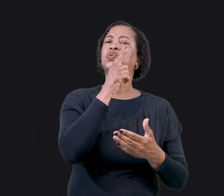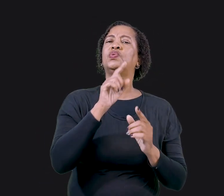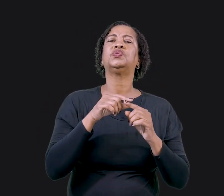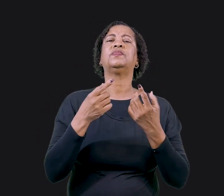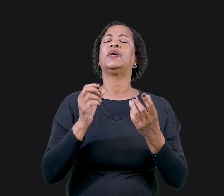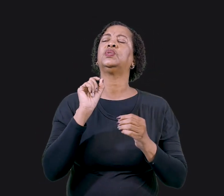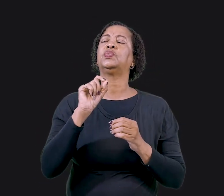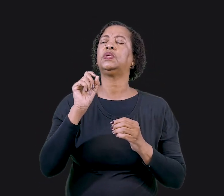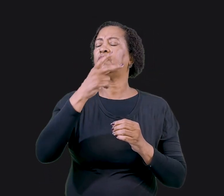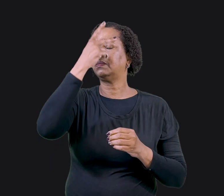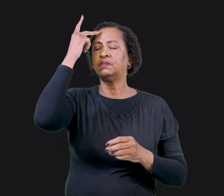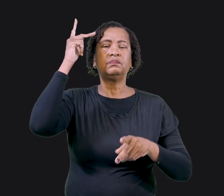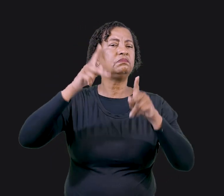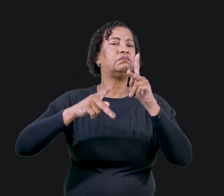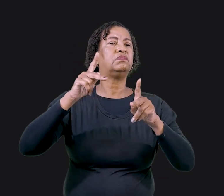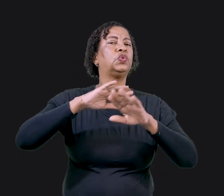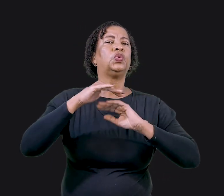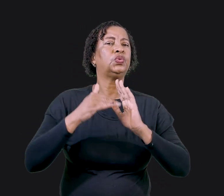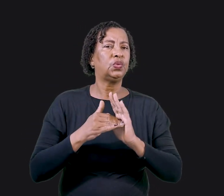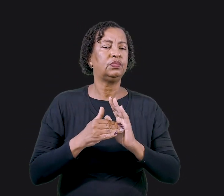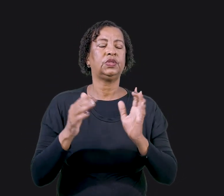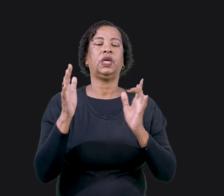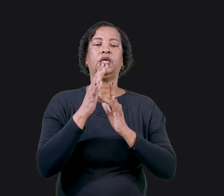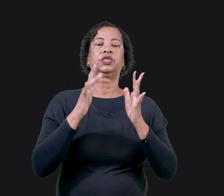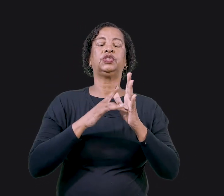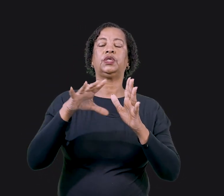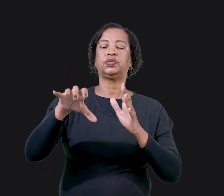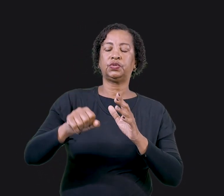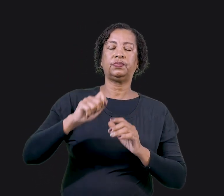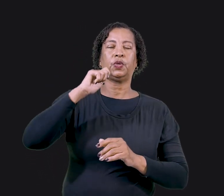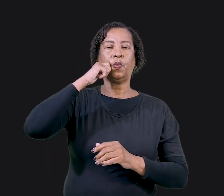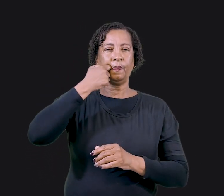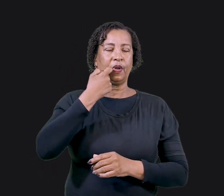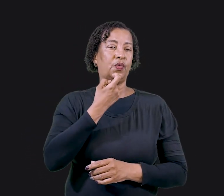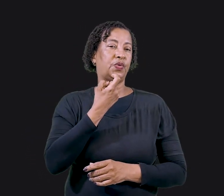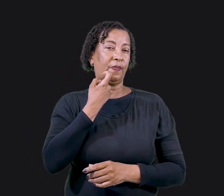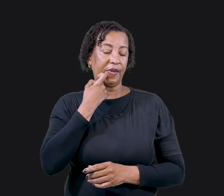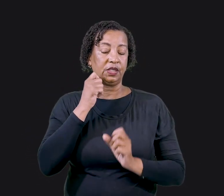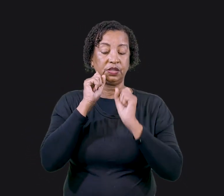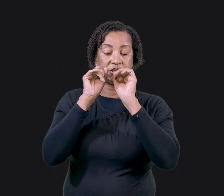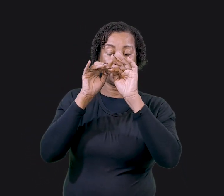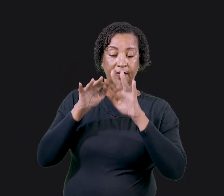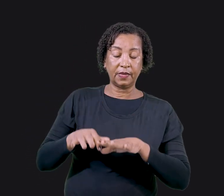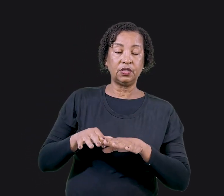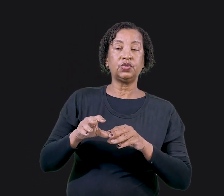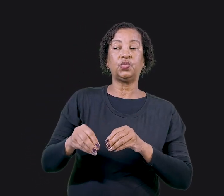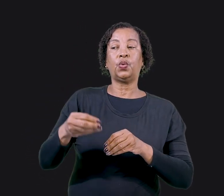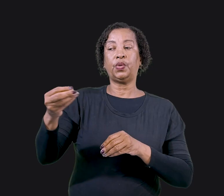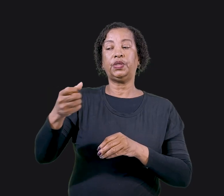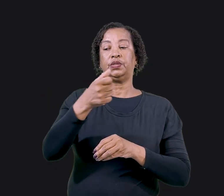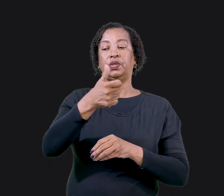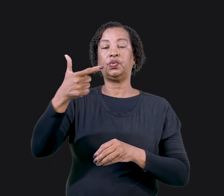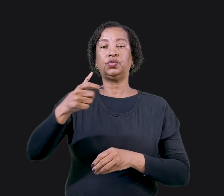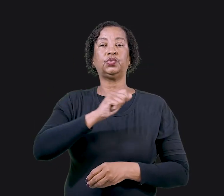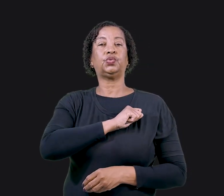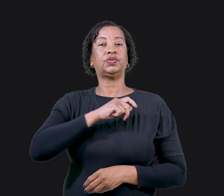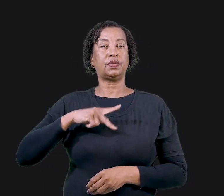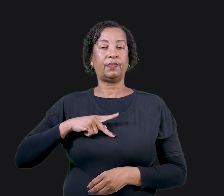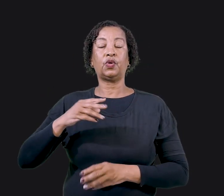lanche, mas o que é isso para toda essa gente? Jesus pegou os pães e os peixes do menino, abençoou-os e os deu aos 12 que passaram